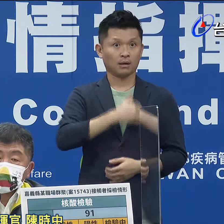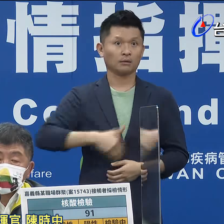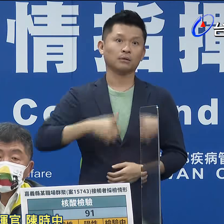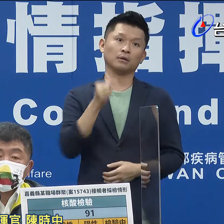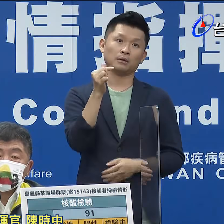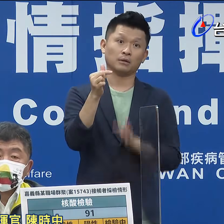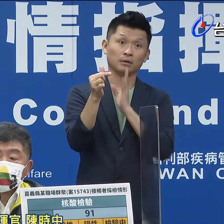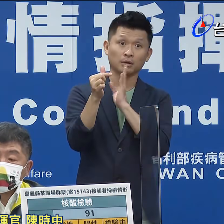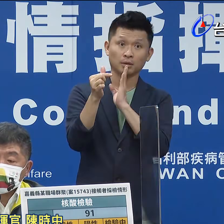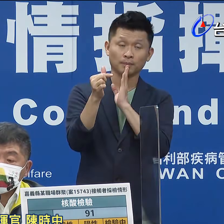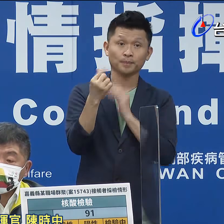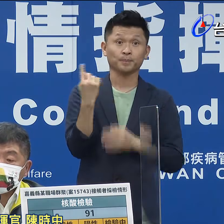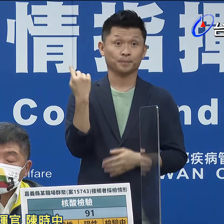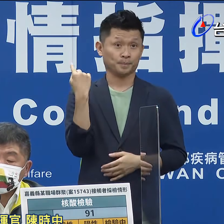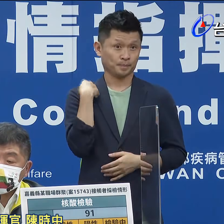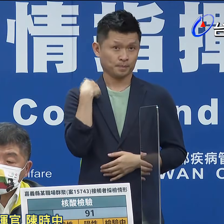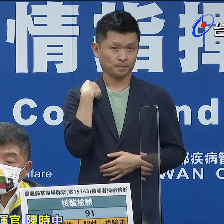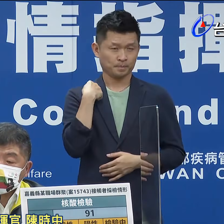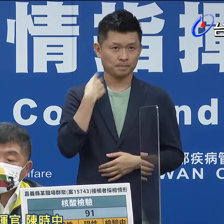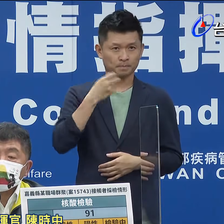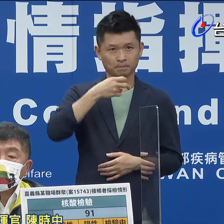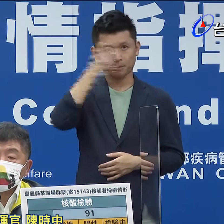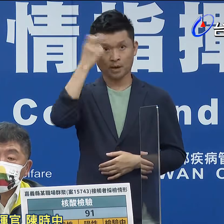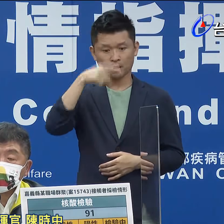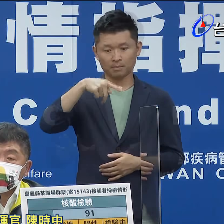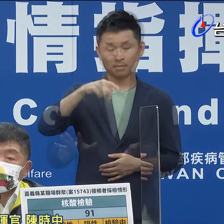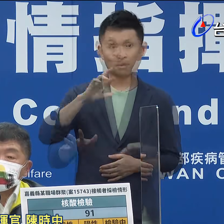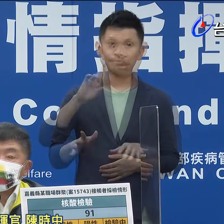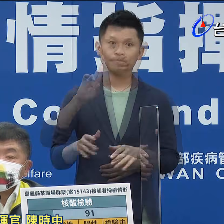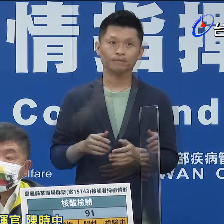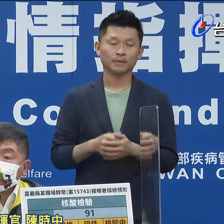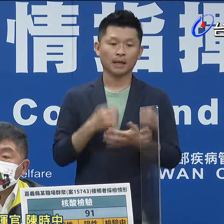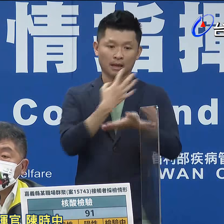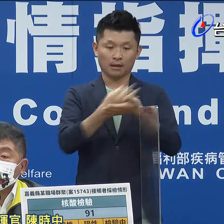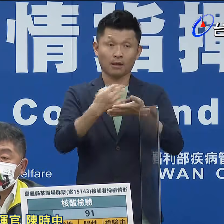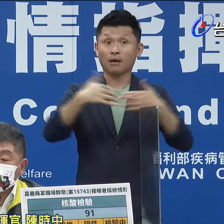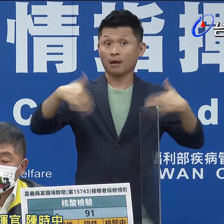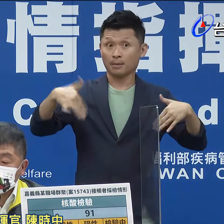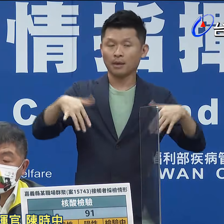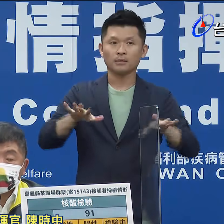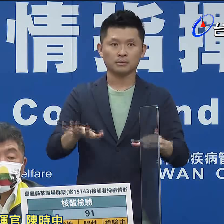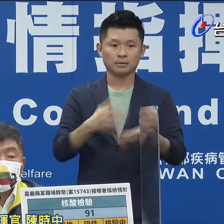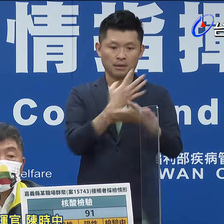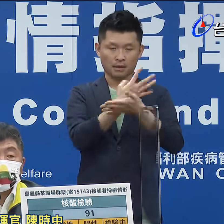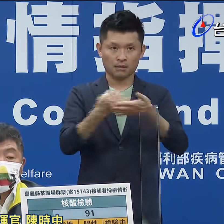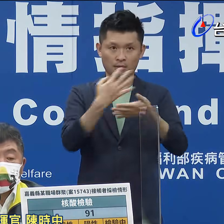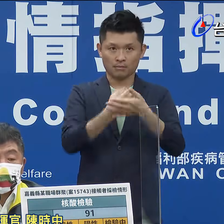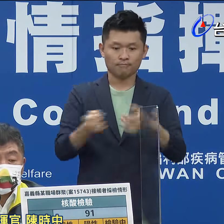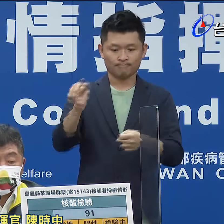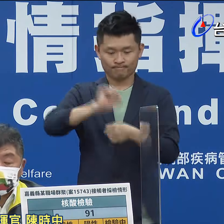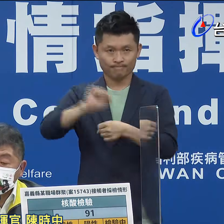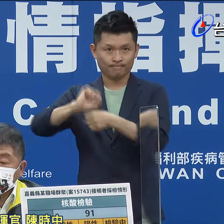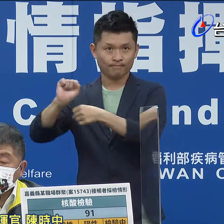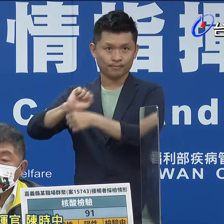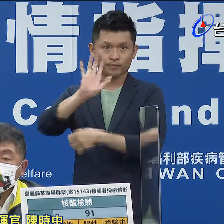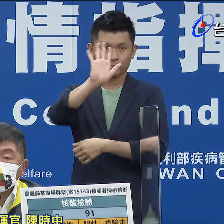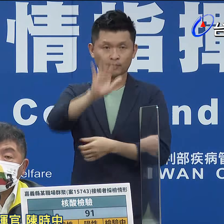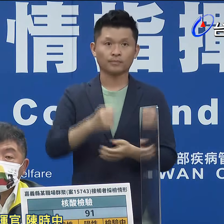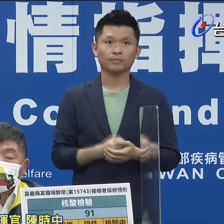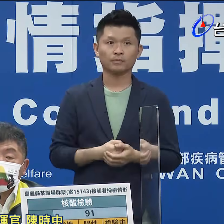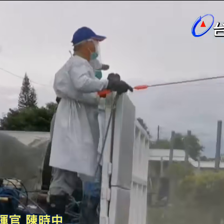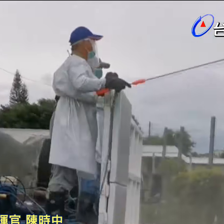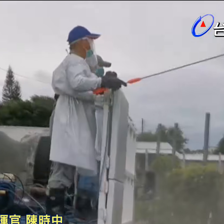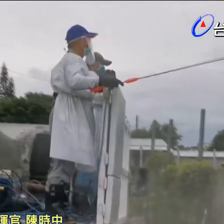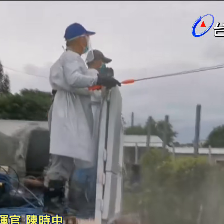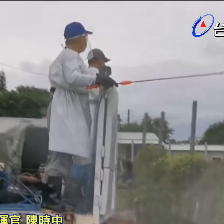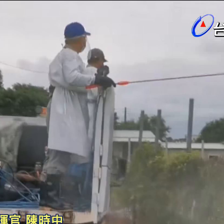后在昨天的时候就验出来哈，又 PCR 又转阳，那先把暗号放进来哈，所以这情形还没有